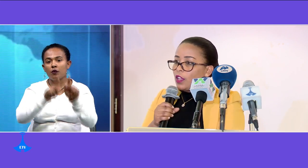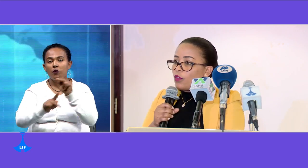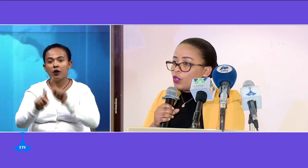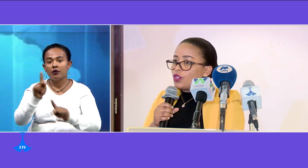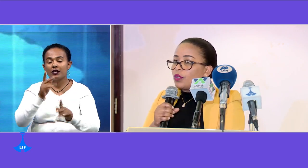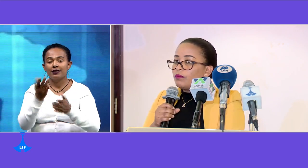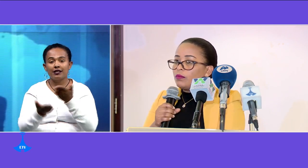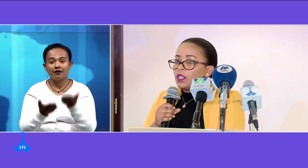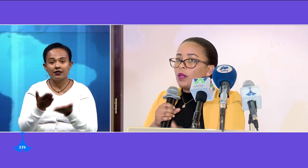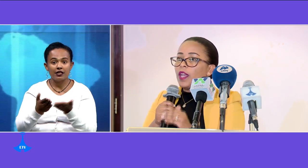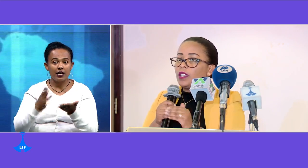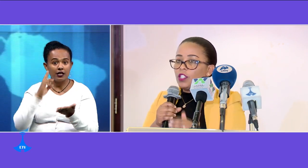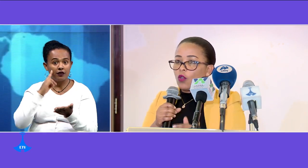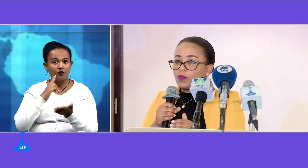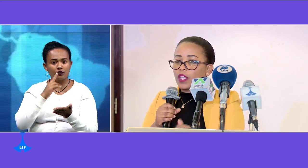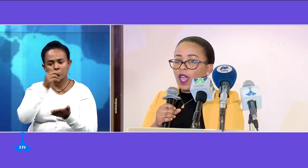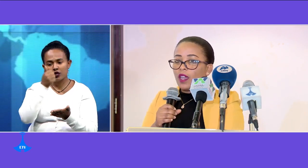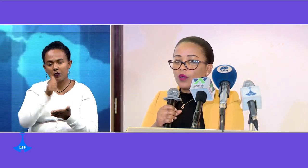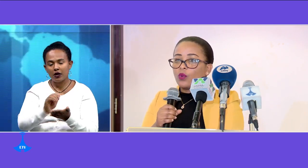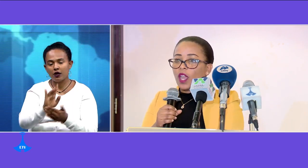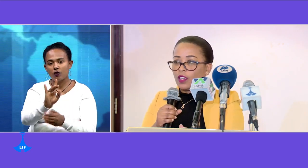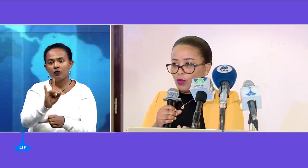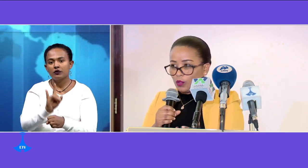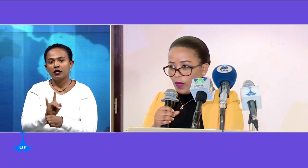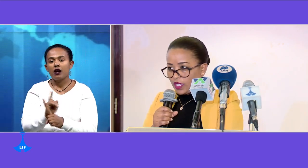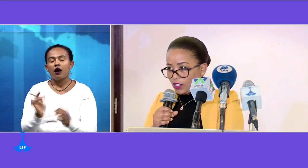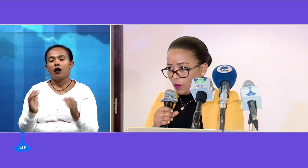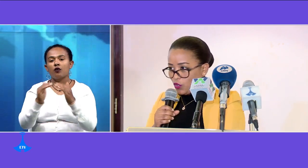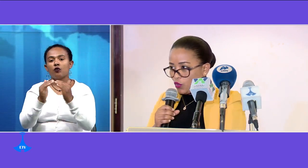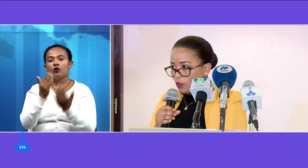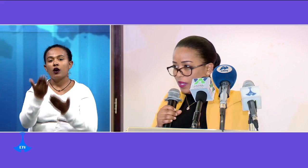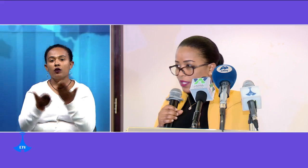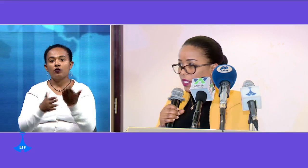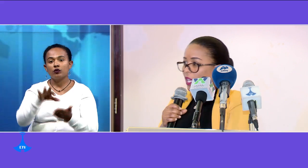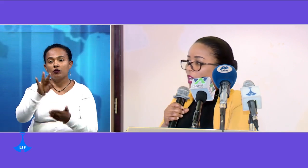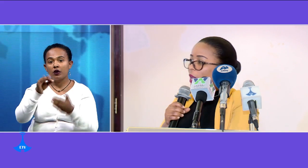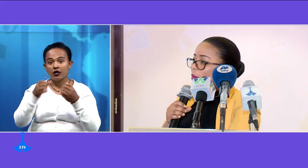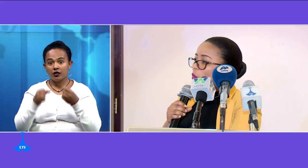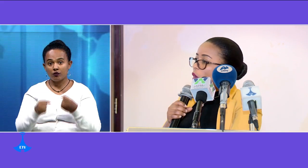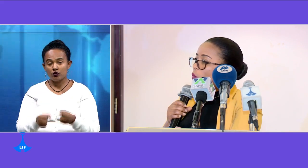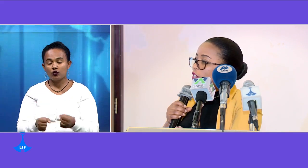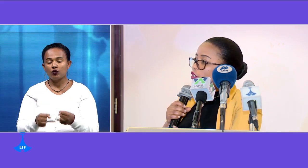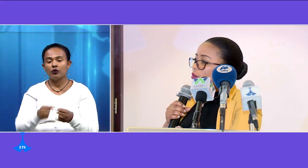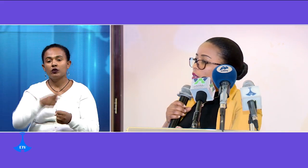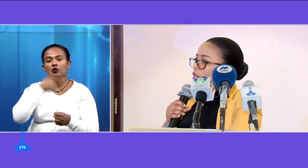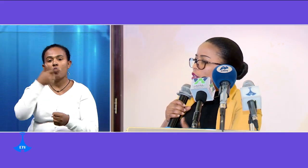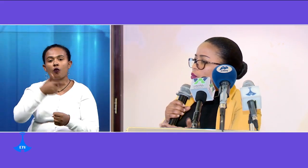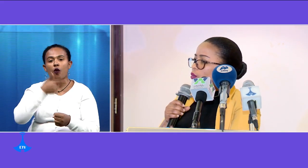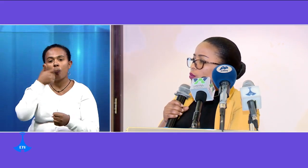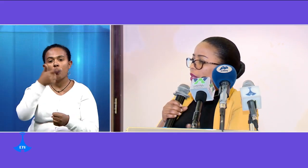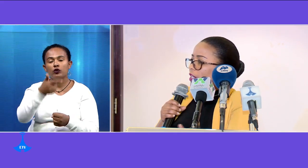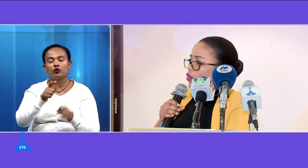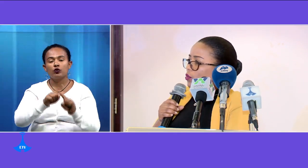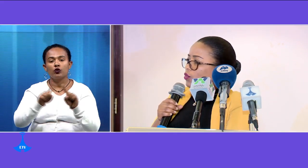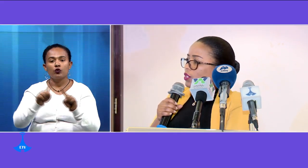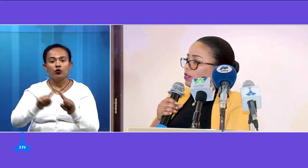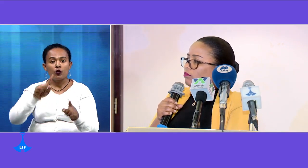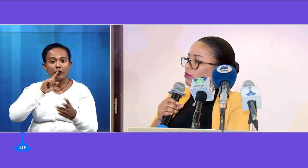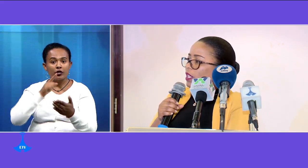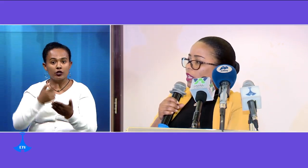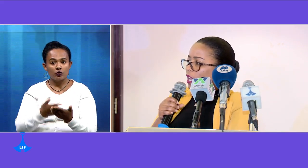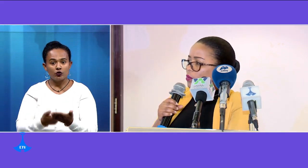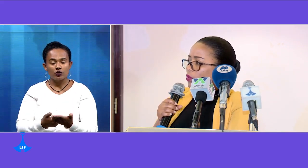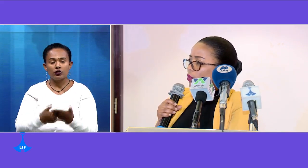ላይ ዴፎች እንደማንኛውም ዜጋ እኩል አገልግሎት ማግኘት የሚችሉበት በቋንቋቸው ልዩ ልዩ